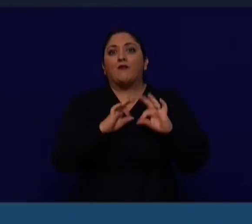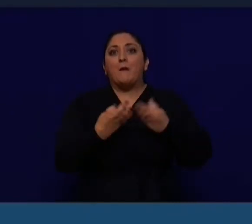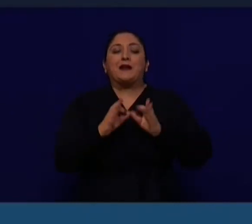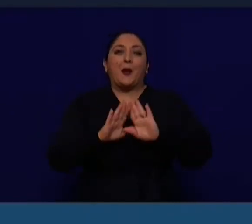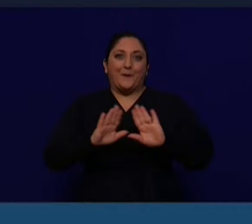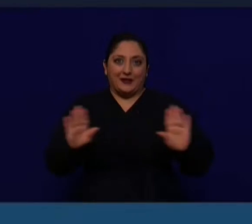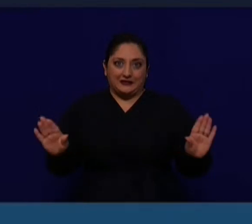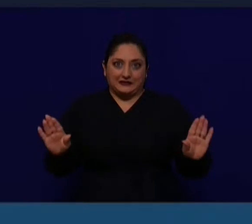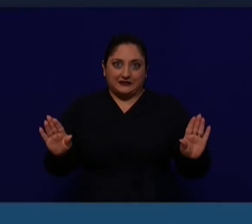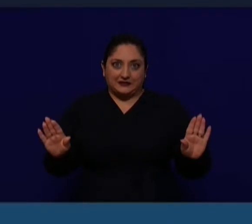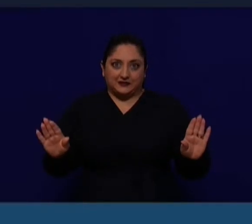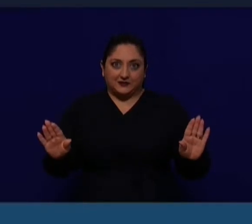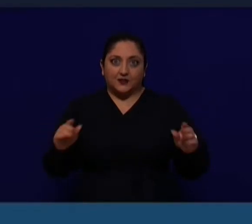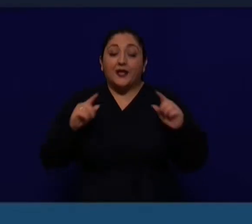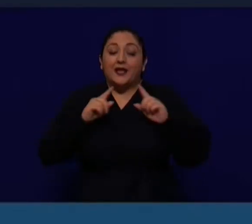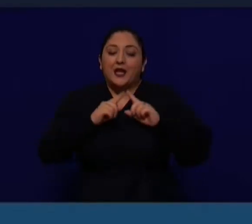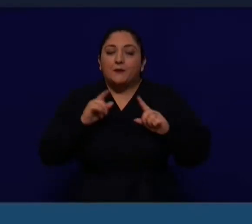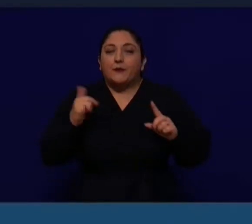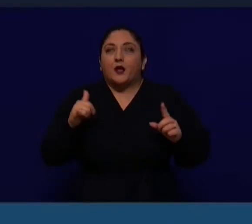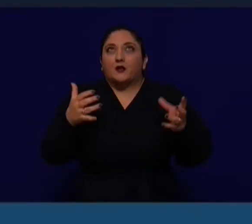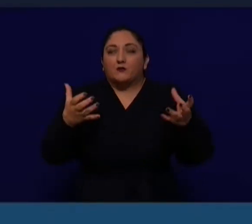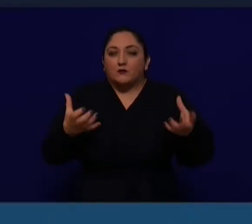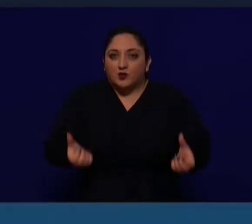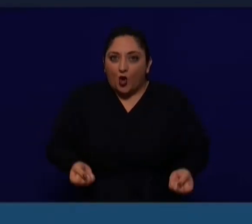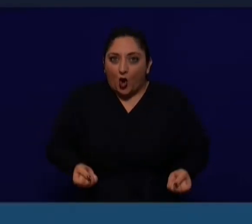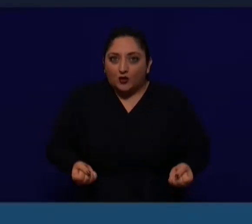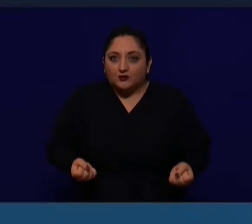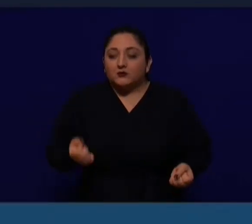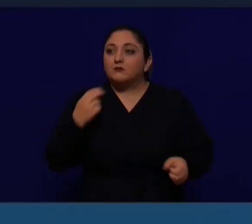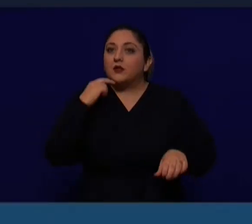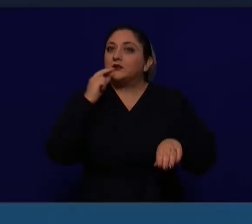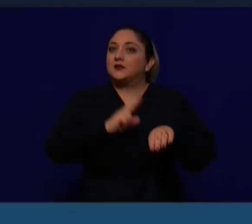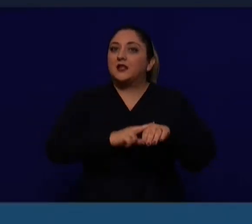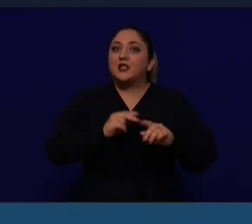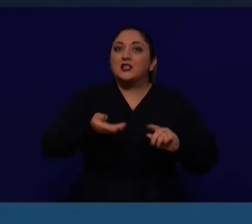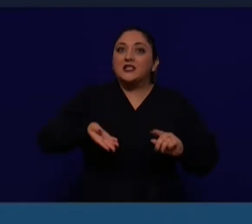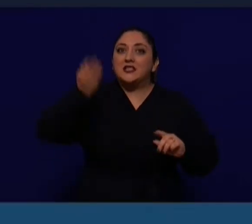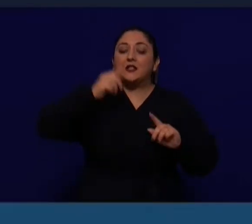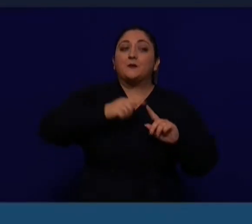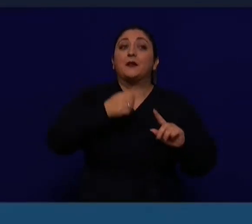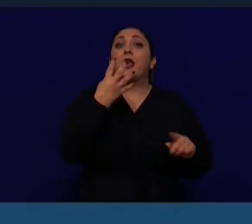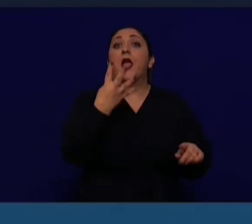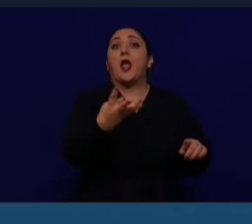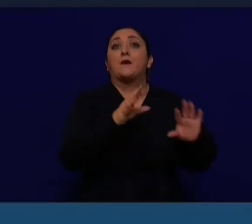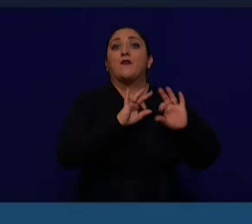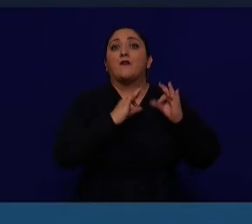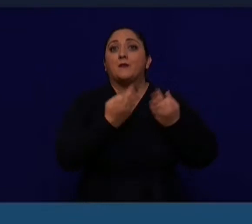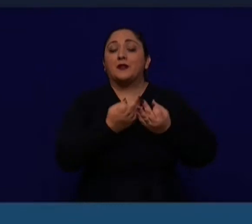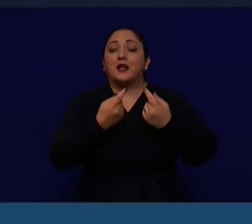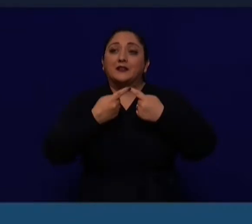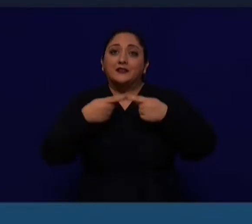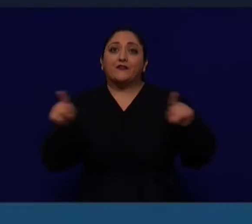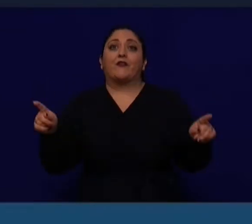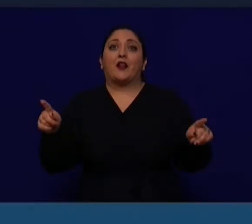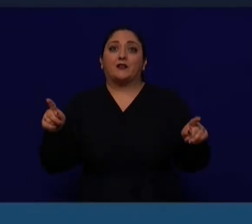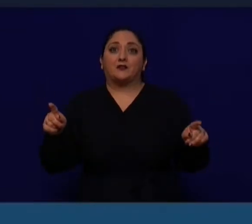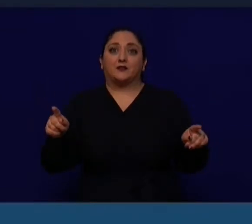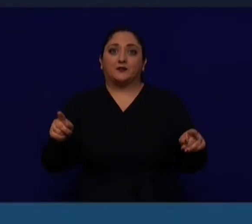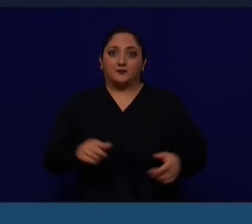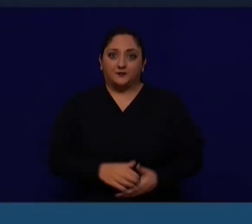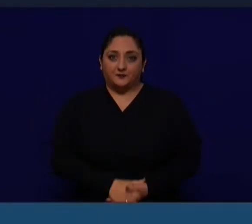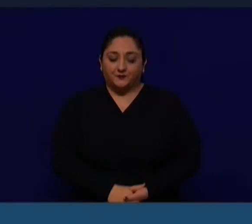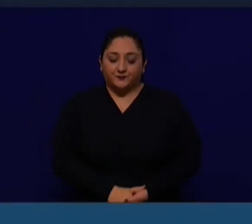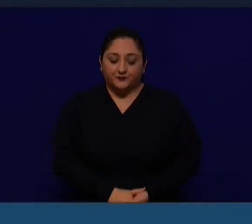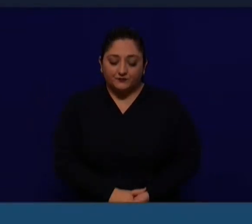għal xi raġuni ma jistgħux ikunu n-nies iktar minn 4 households differenti u dan jinklużi dik il-household fejn tkun qed isir